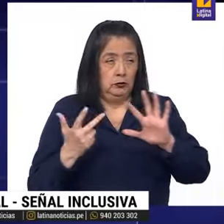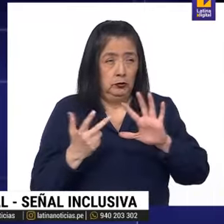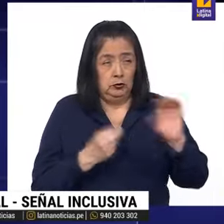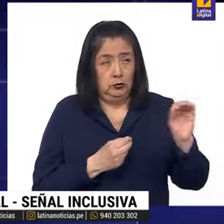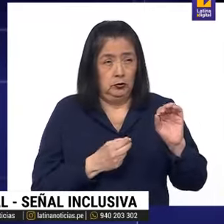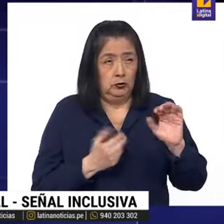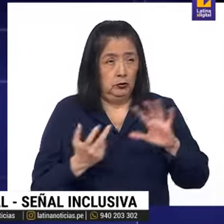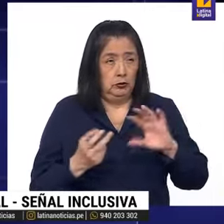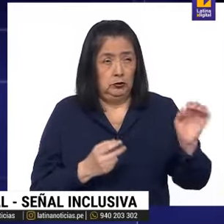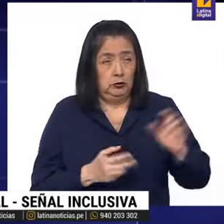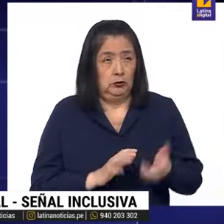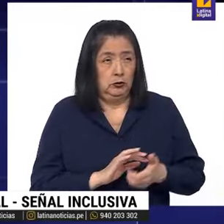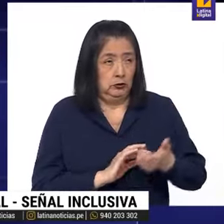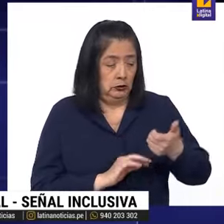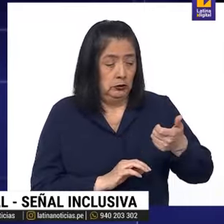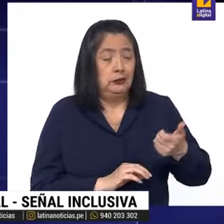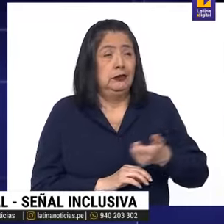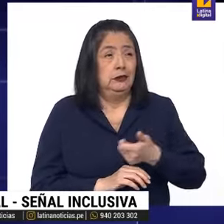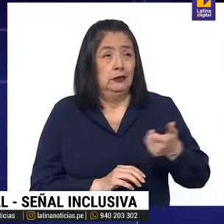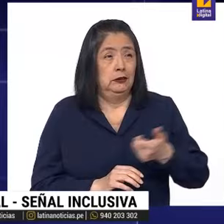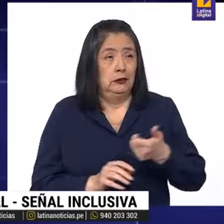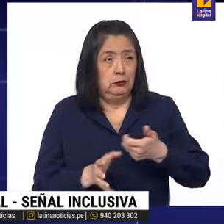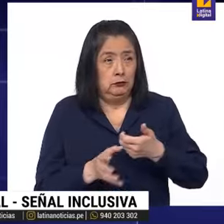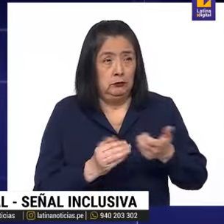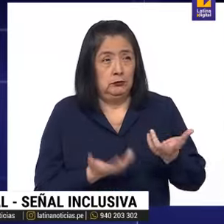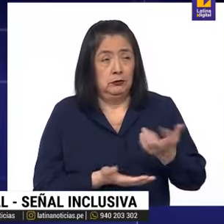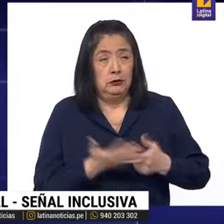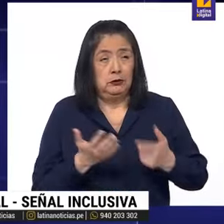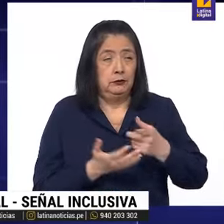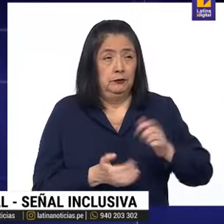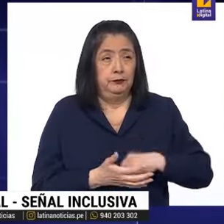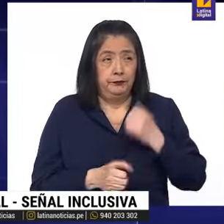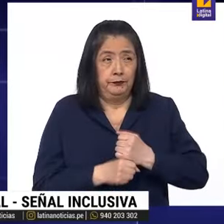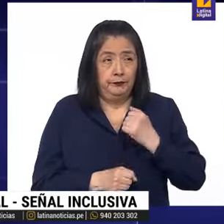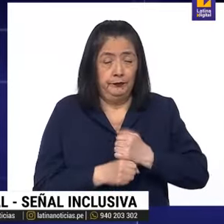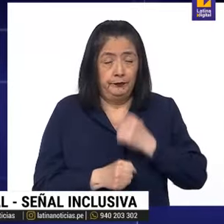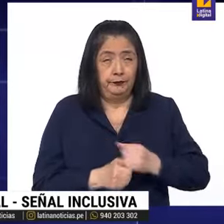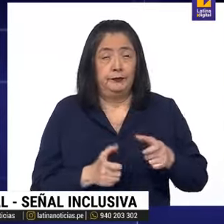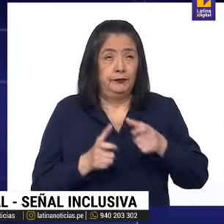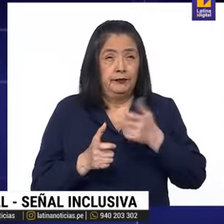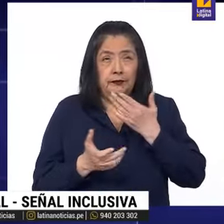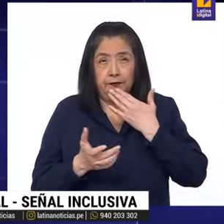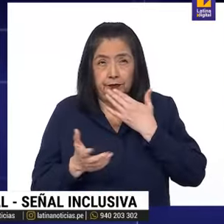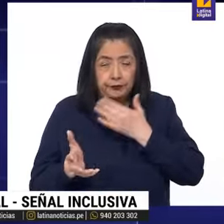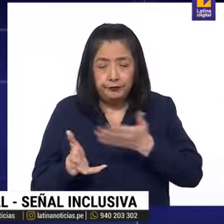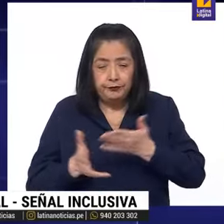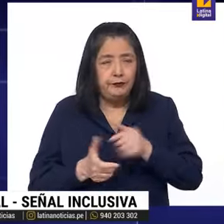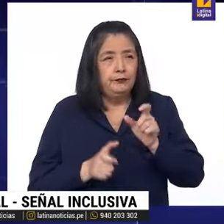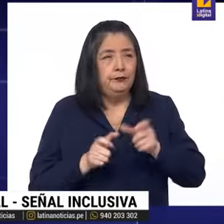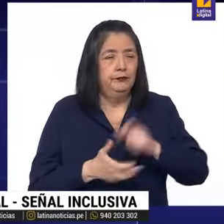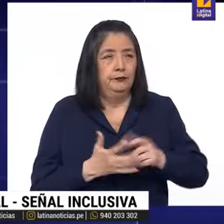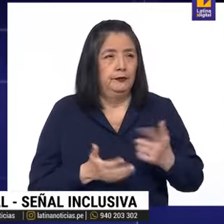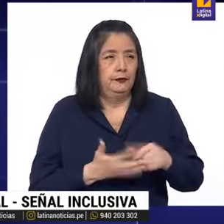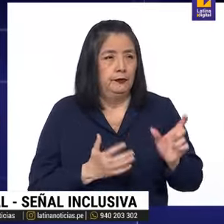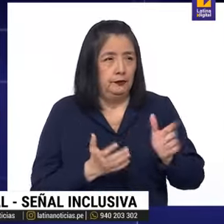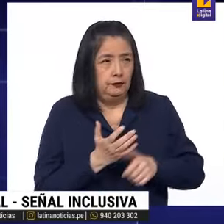80 escáneres que son para una lectura rápida para el trabajo de control de identidad. De esta